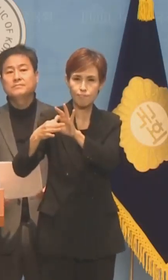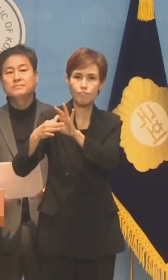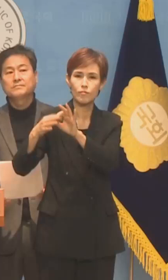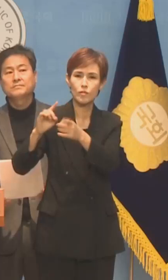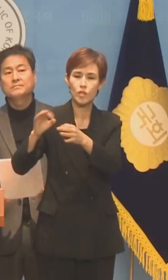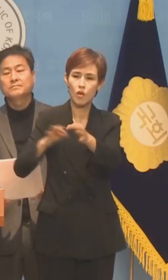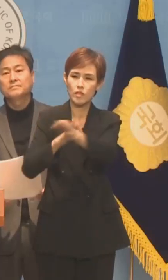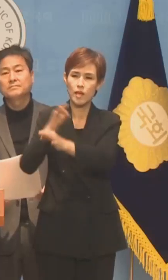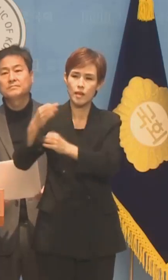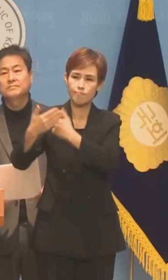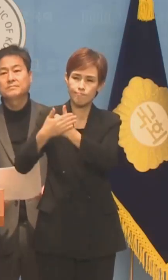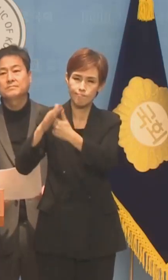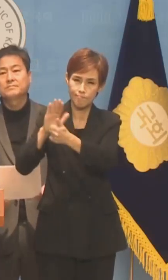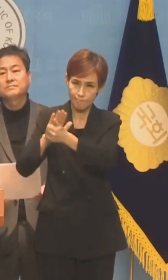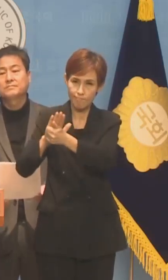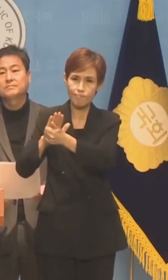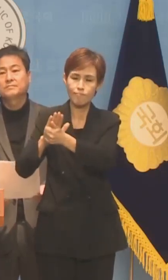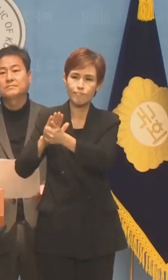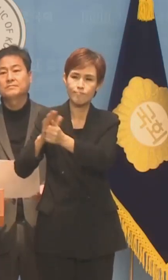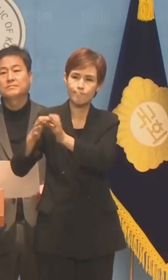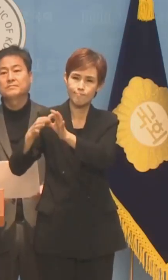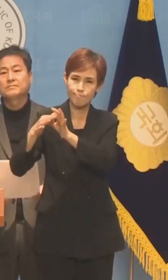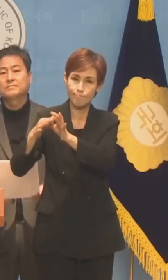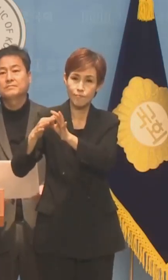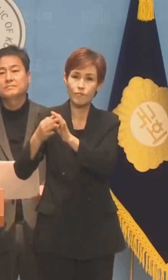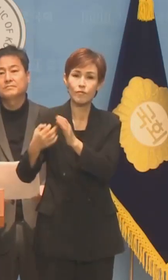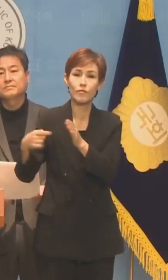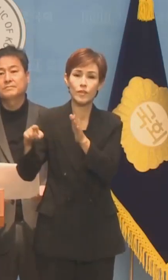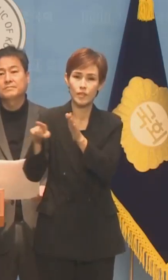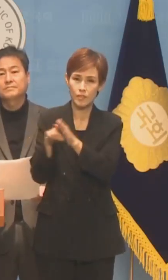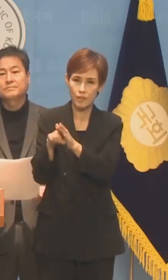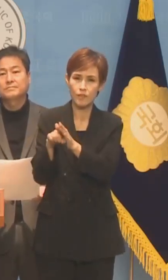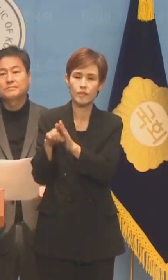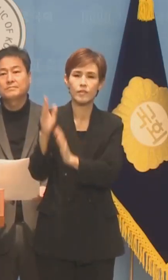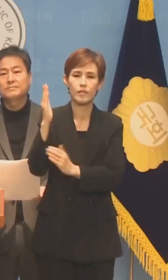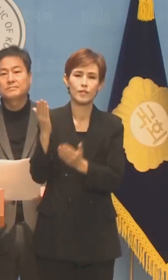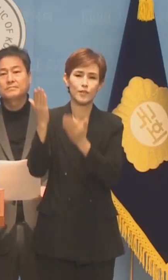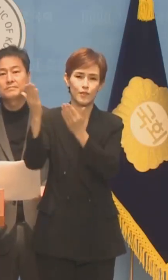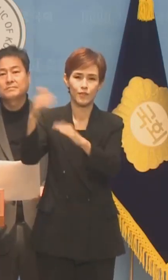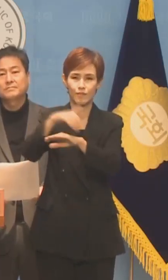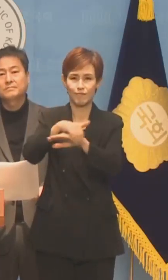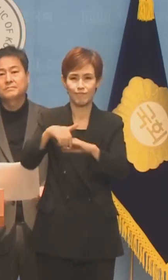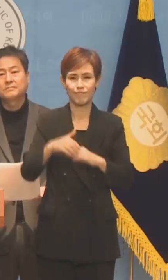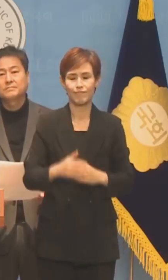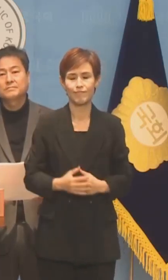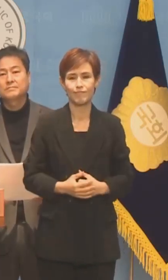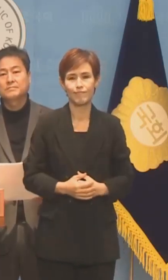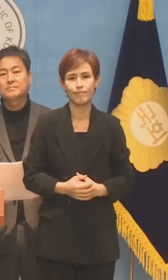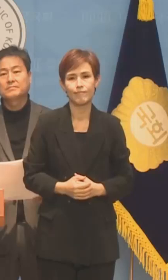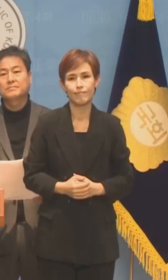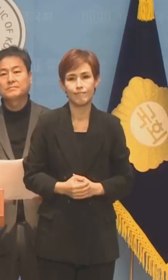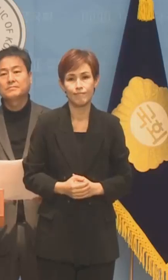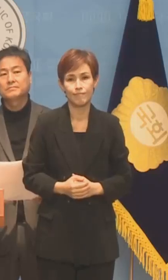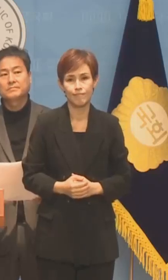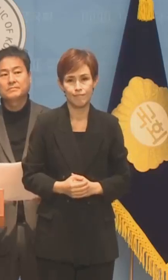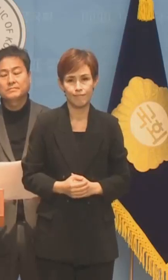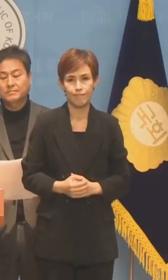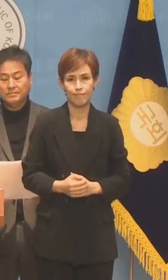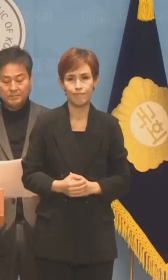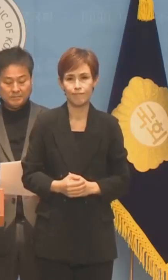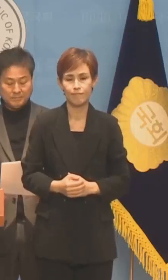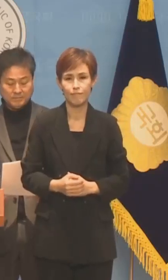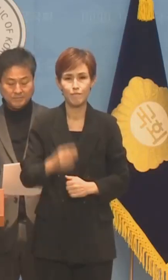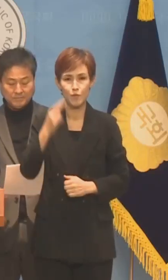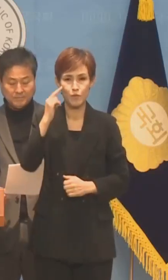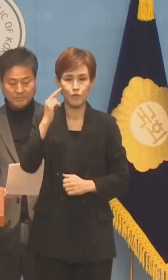협력의 전략적 파트너십 강화를 주요 메시지로 전할 계획입니다. 또한